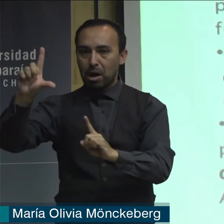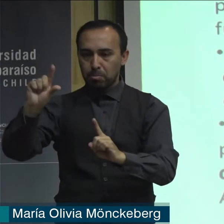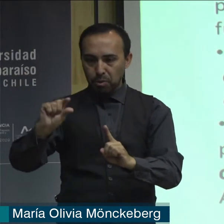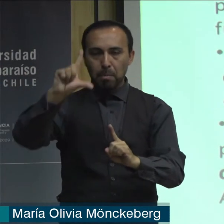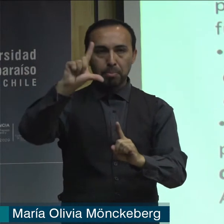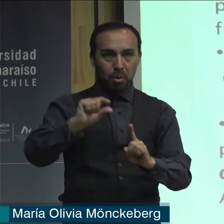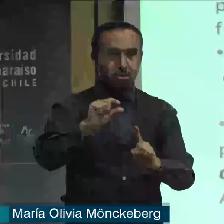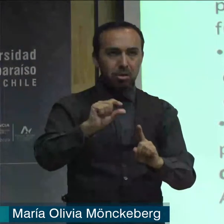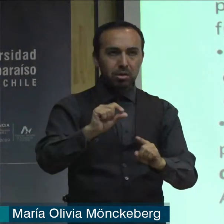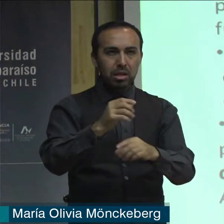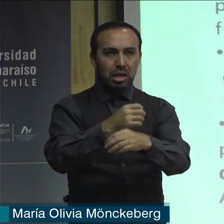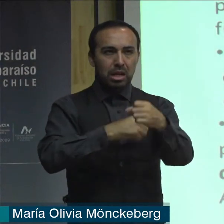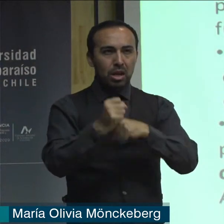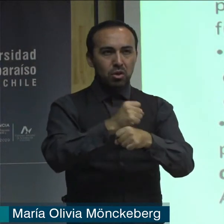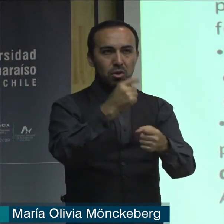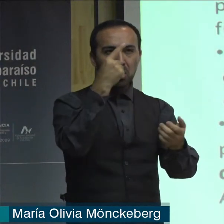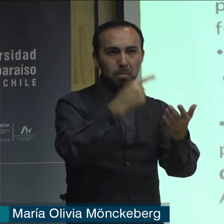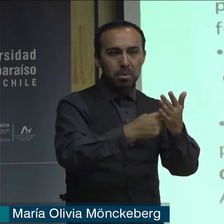1981